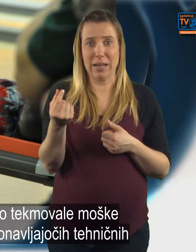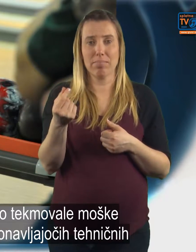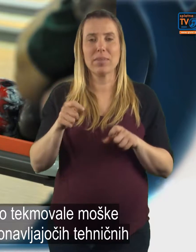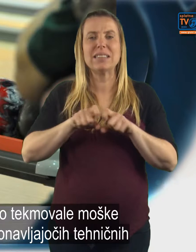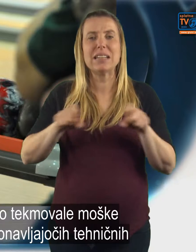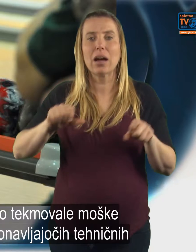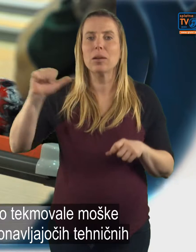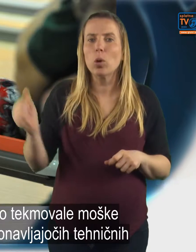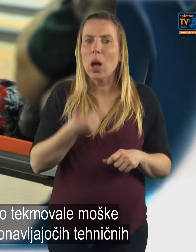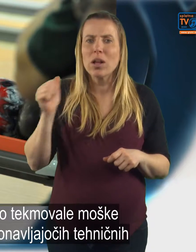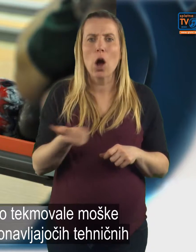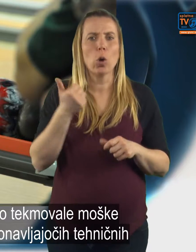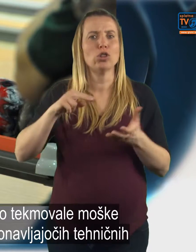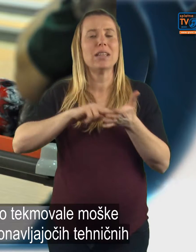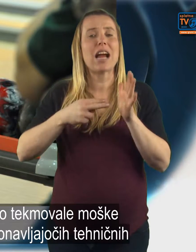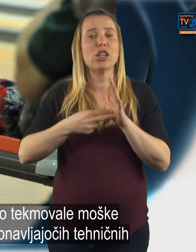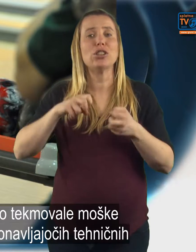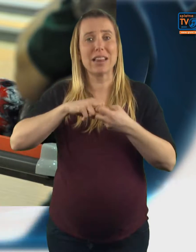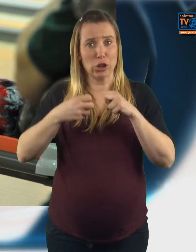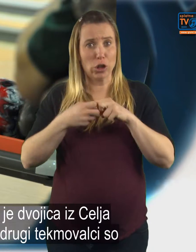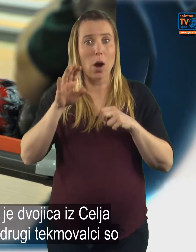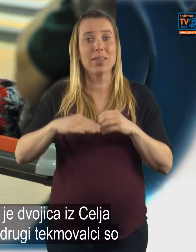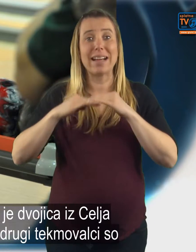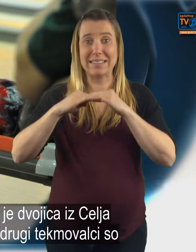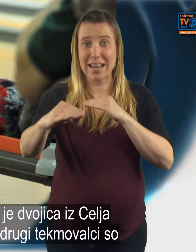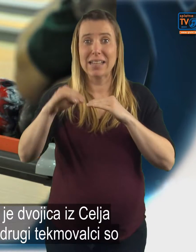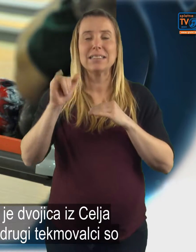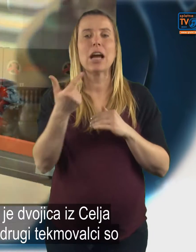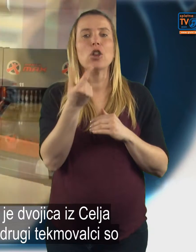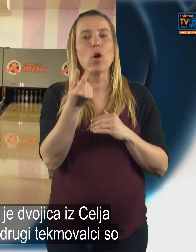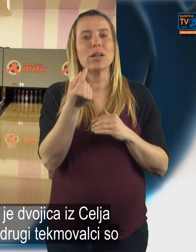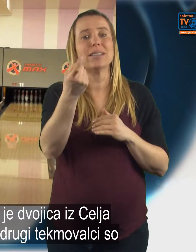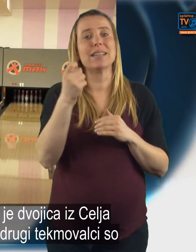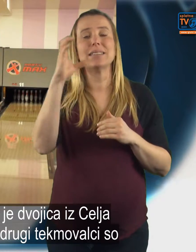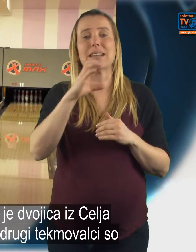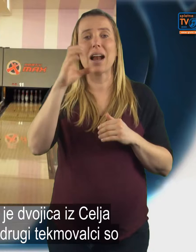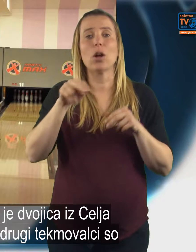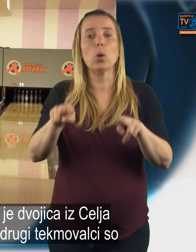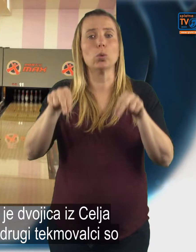dvojice. Zaradi ponavljajočih tehničnih težav na stezi je dvojica iz Celja